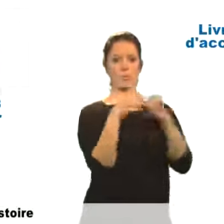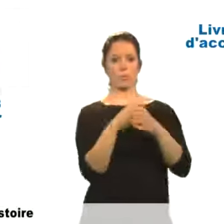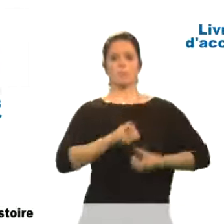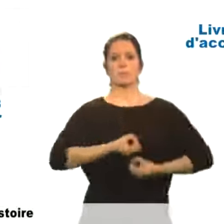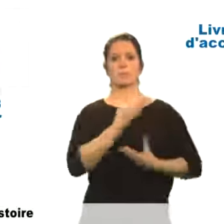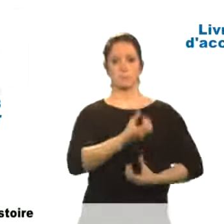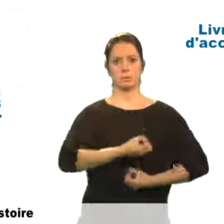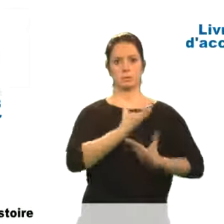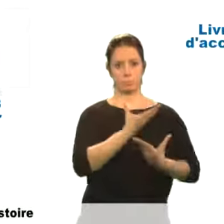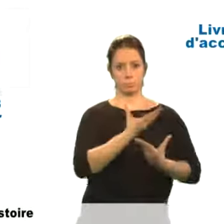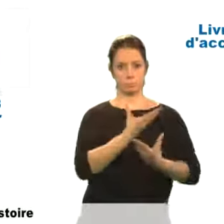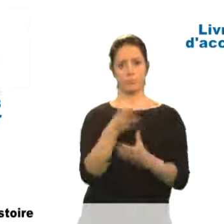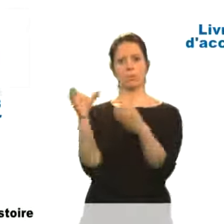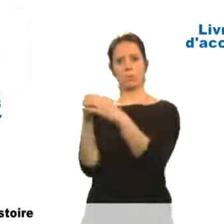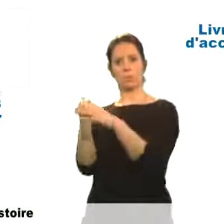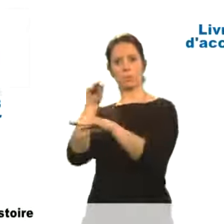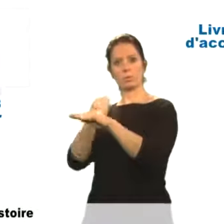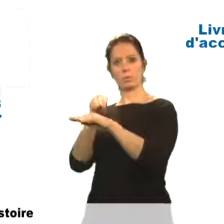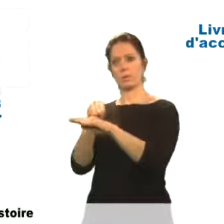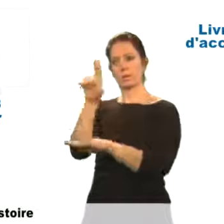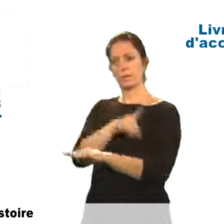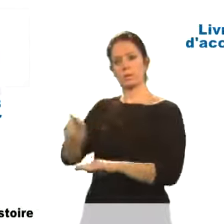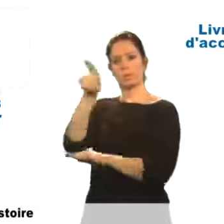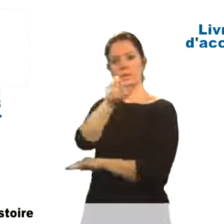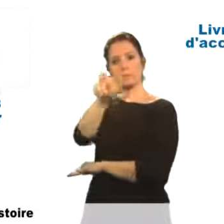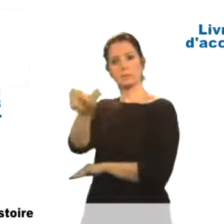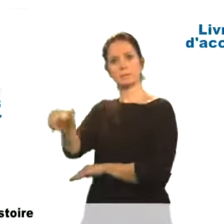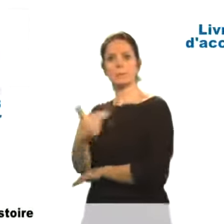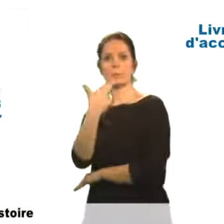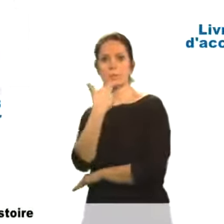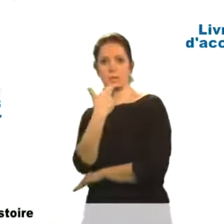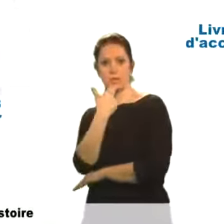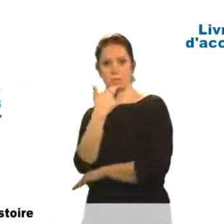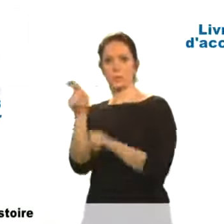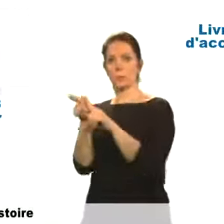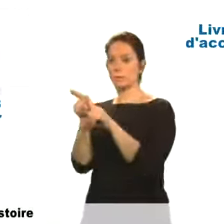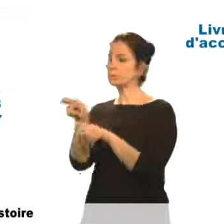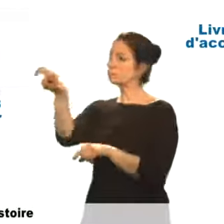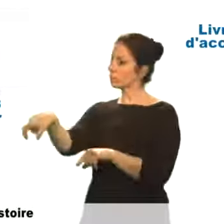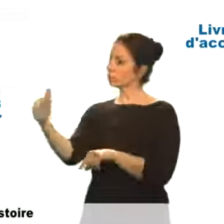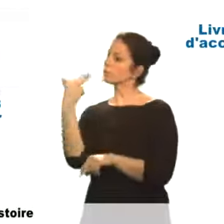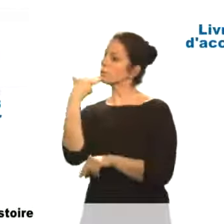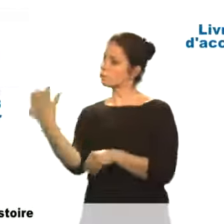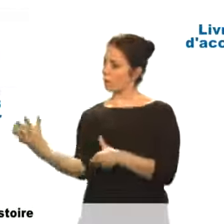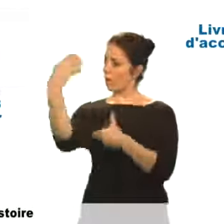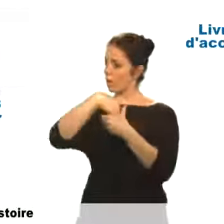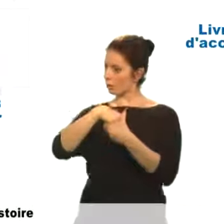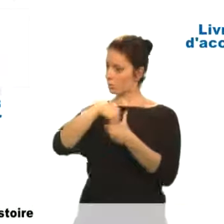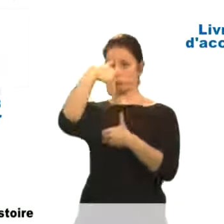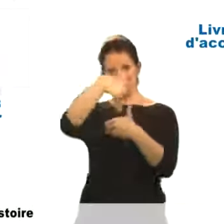d'expression, d'un conseil départemental des bénéficiaires et de la présence de représentants des bénéficiaires au sein du conseil